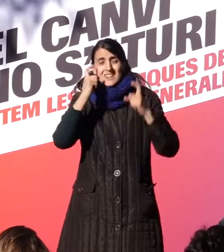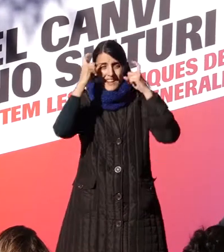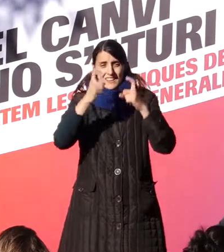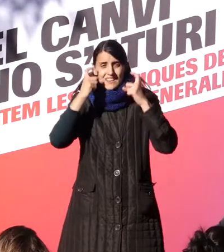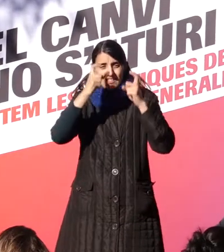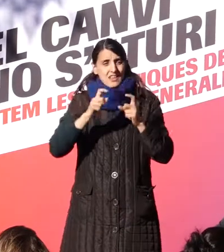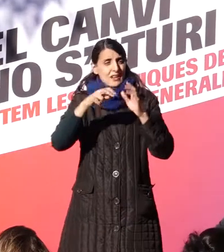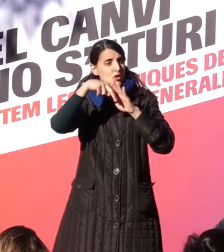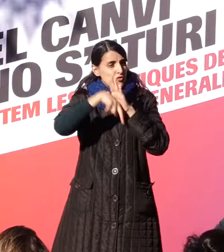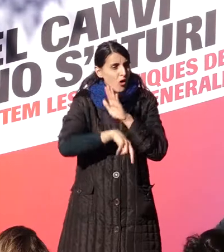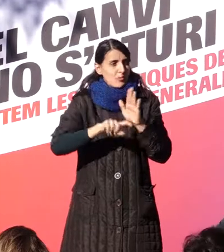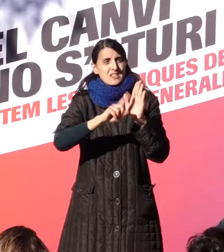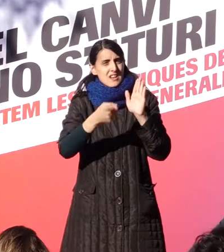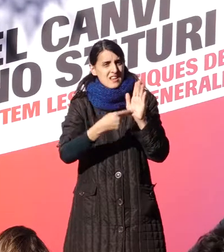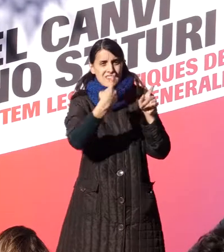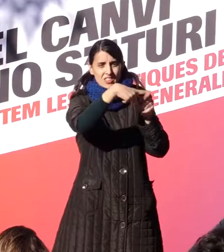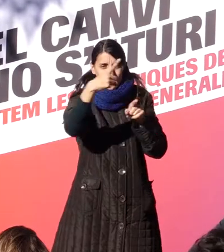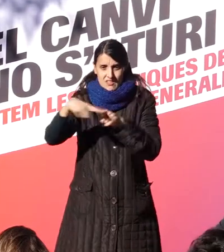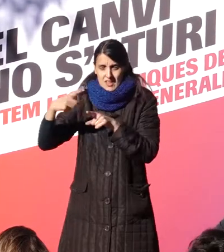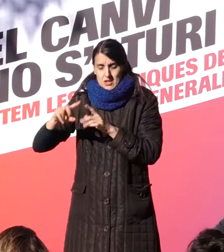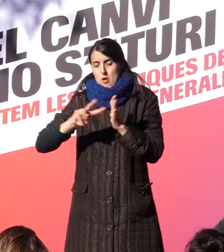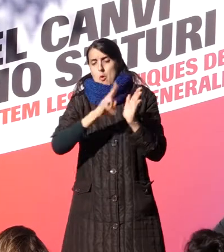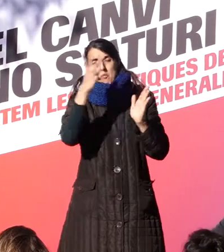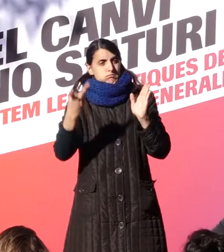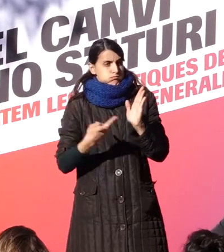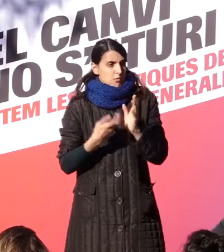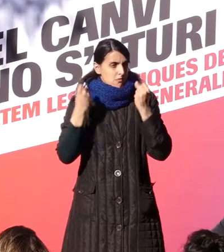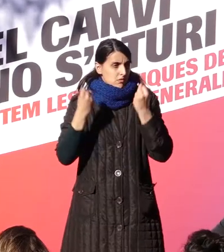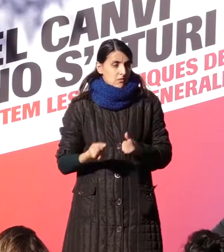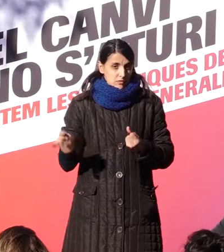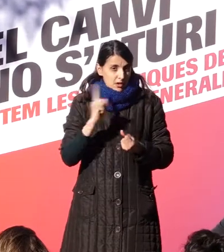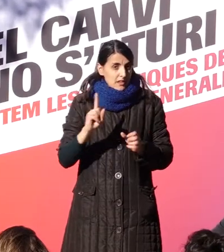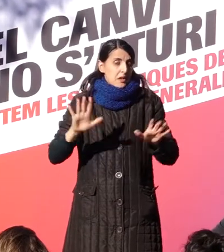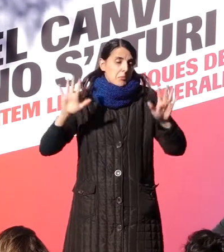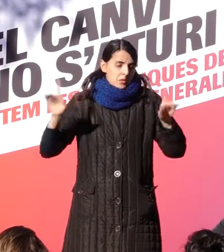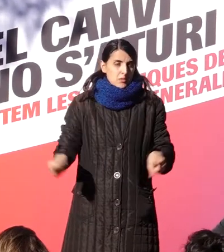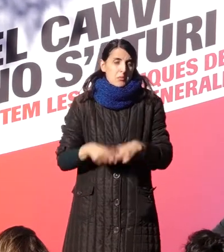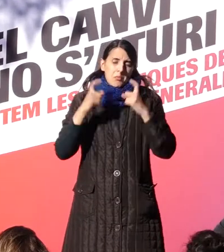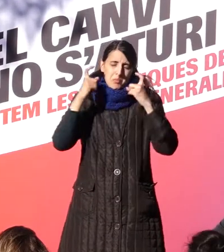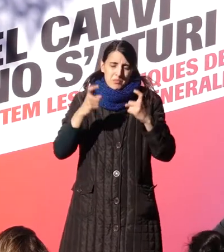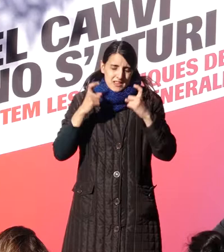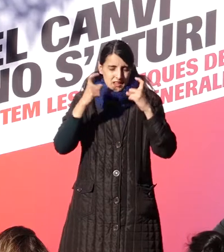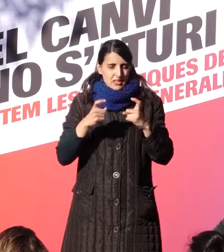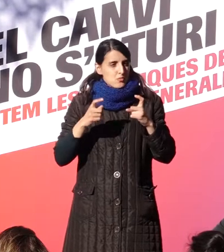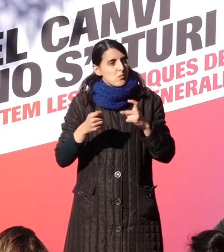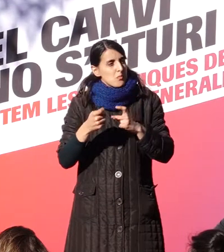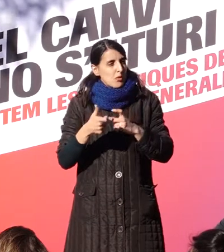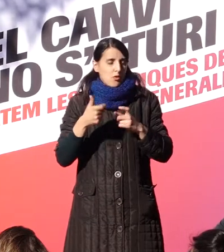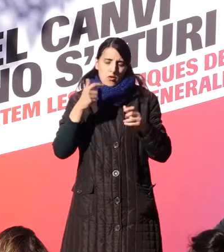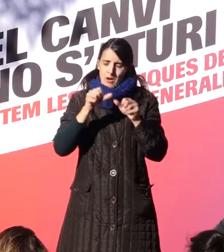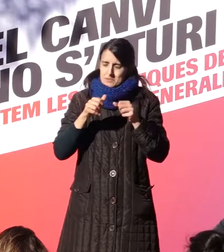cosas que si bien no son por el momento grandes modificaciones legislativas si permiten la apertura como digo de unos procesos un poco más